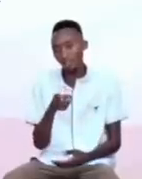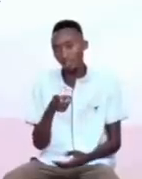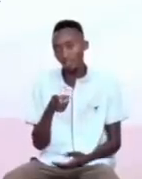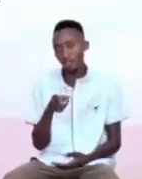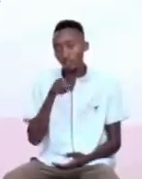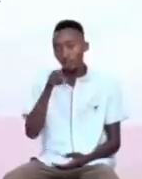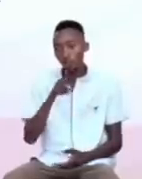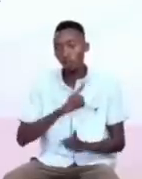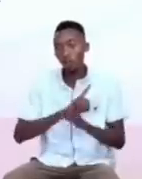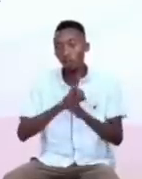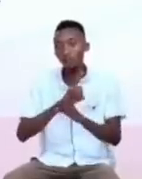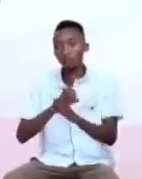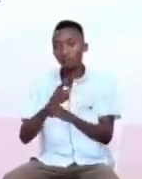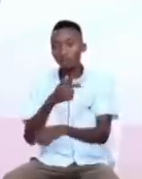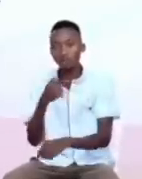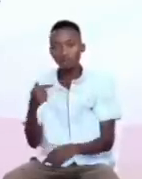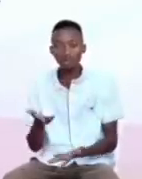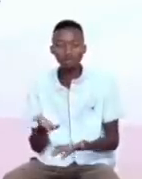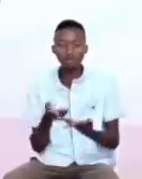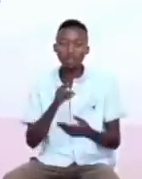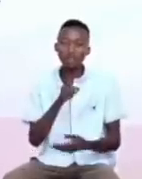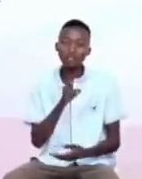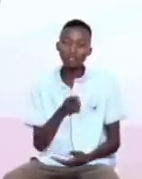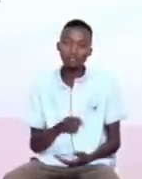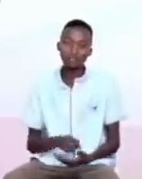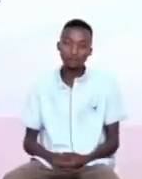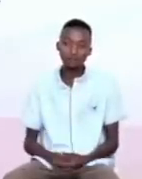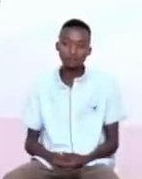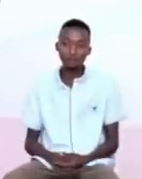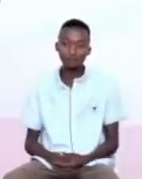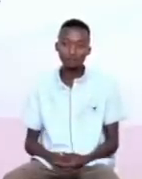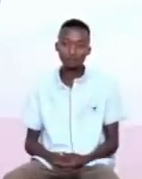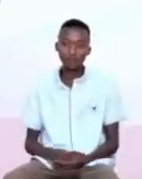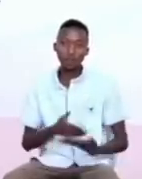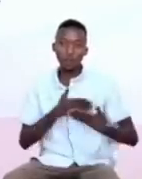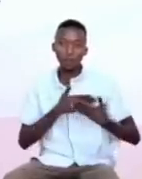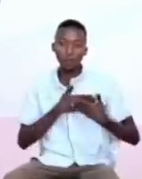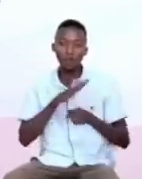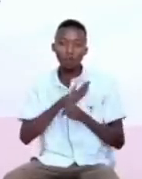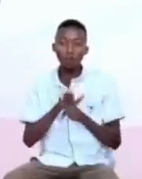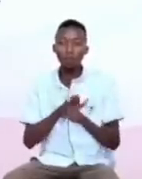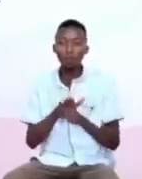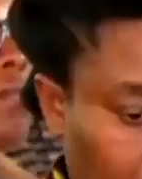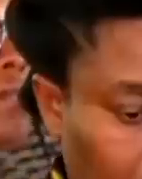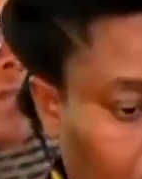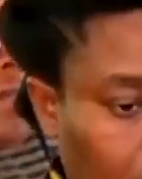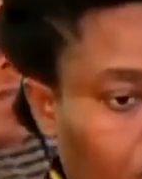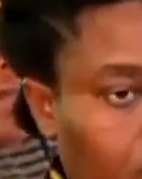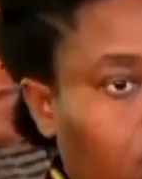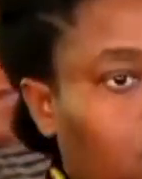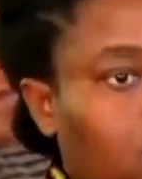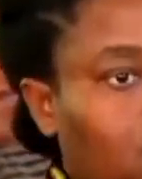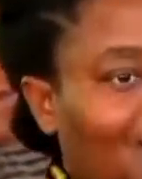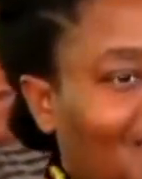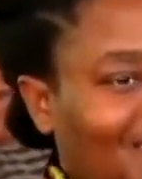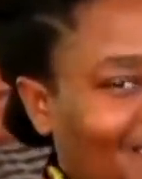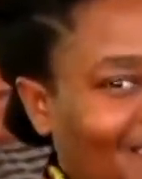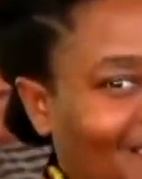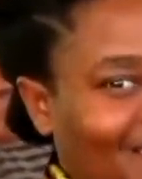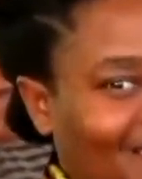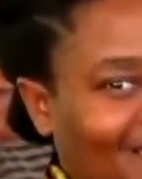Wewe unafollow tu. Anakujenga nini? Aya unapenda udaku. Baada ya hapo unapata shilingi ngapi?